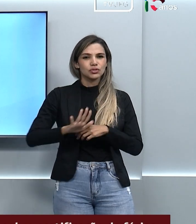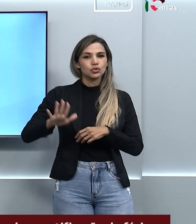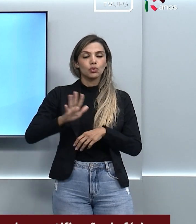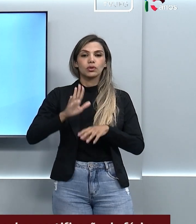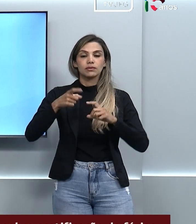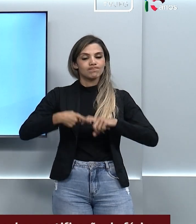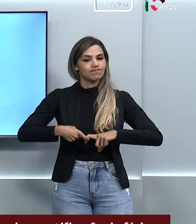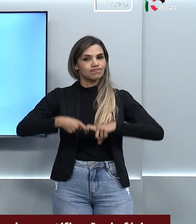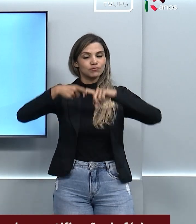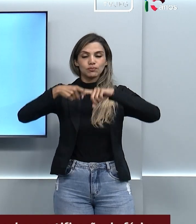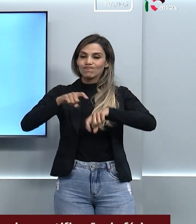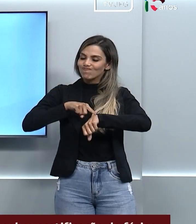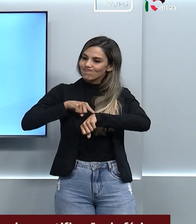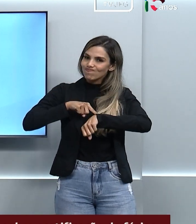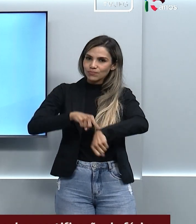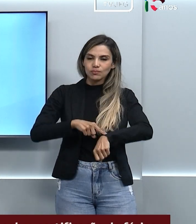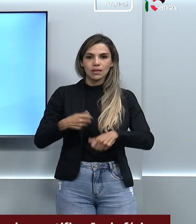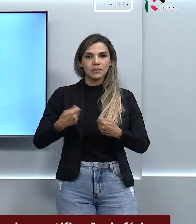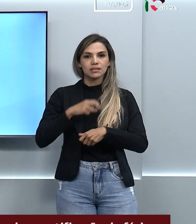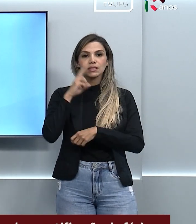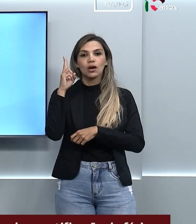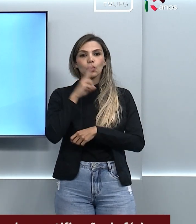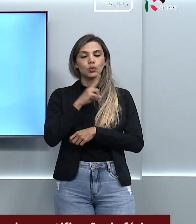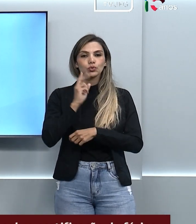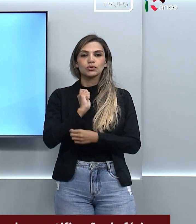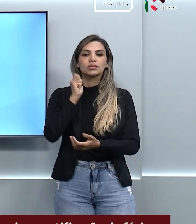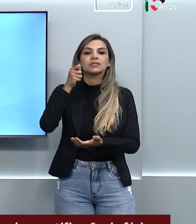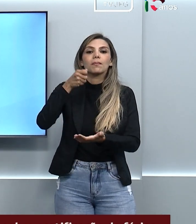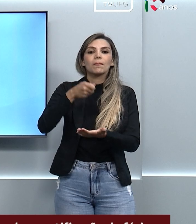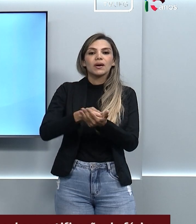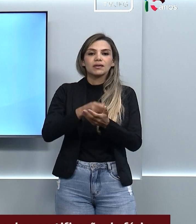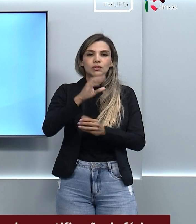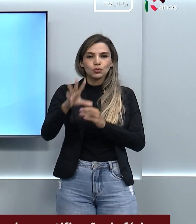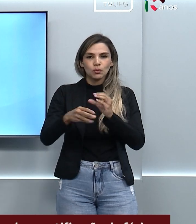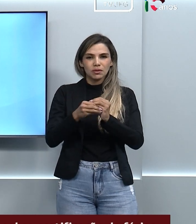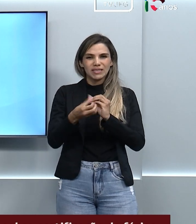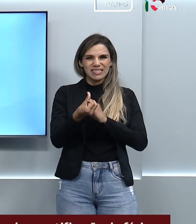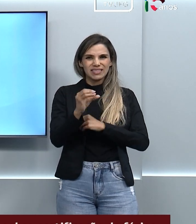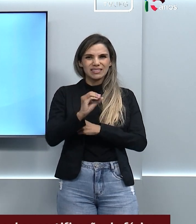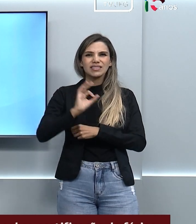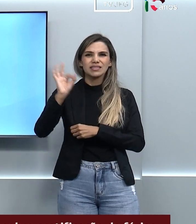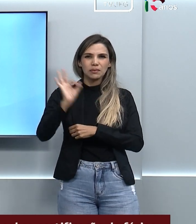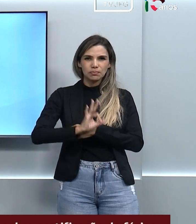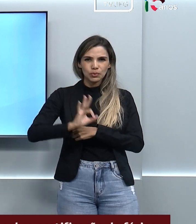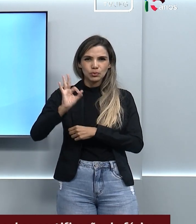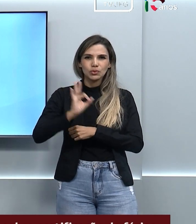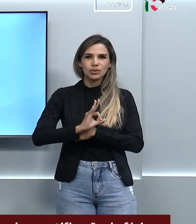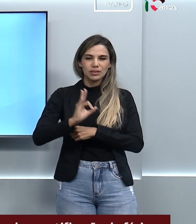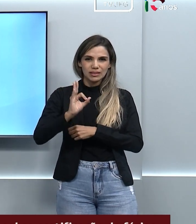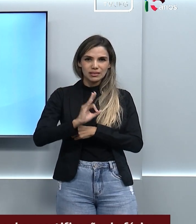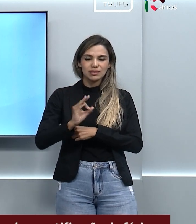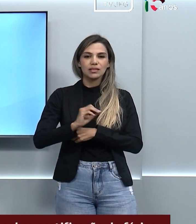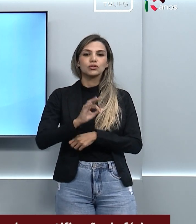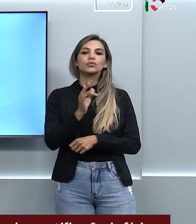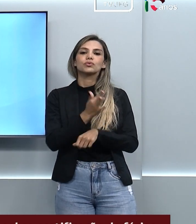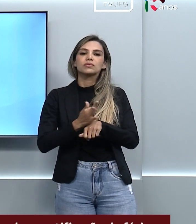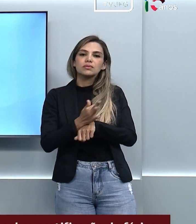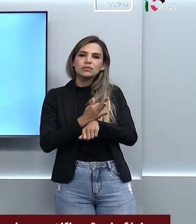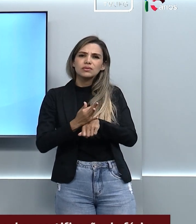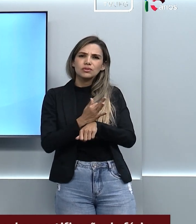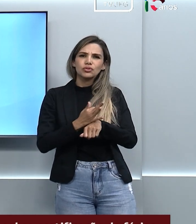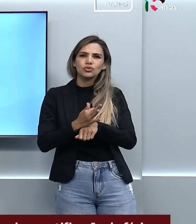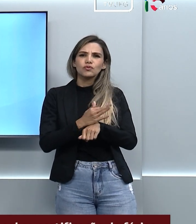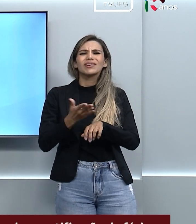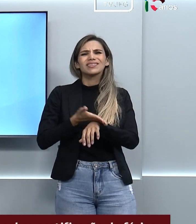forma imediata o pagamento do adicional de 60% sobre a gratificação de férias, que